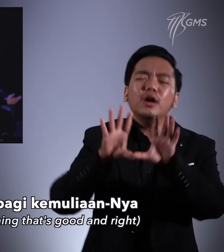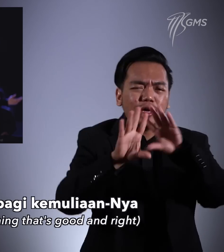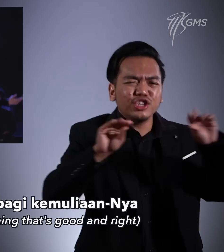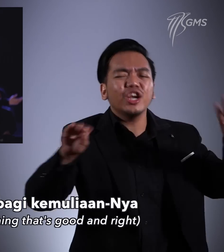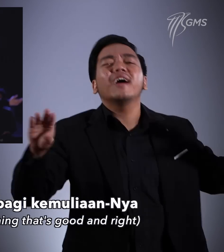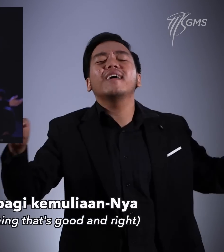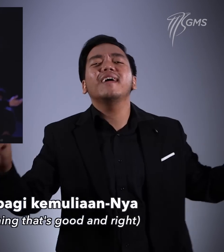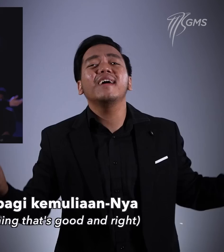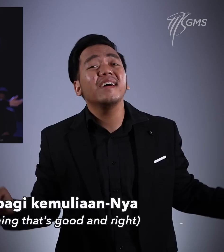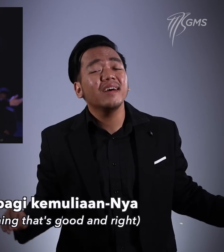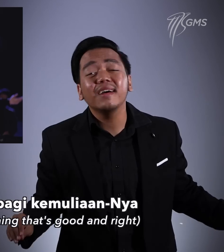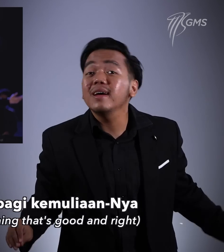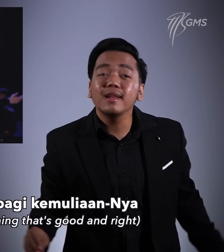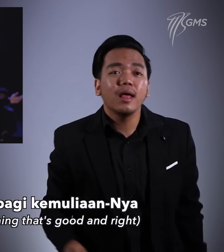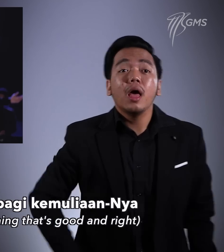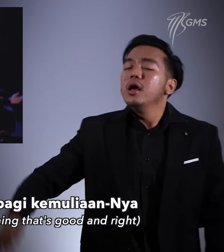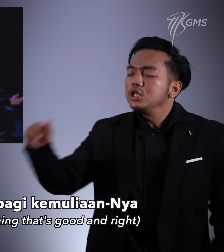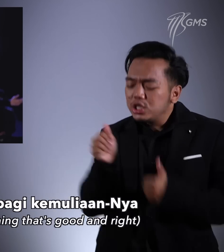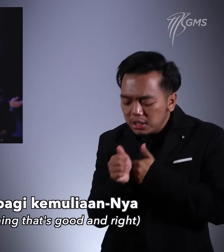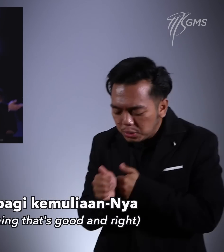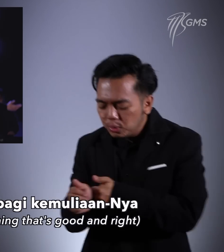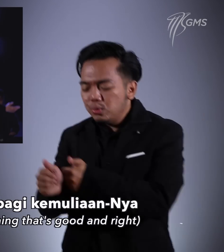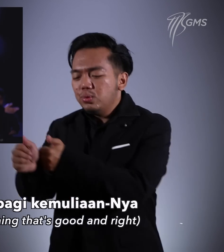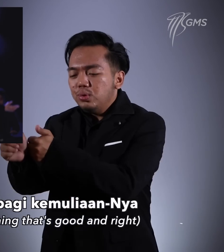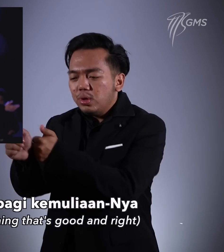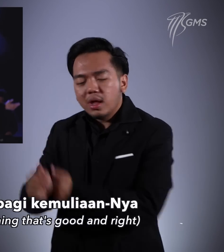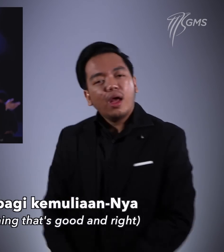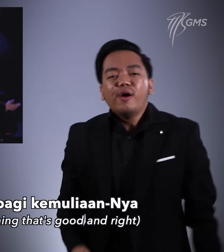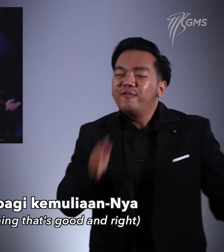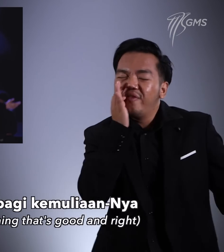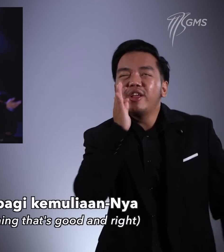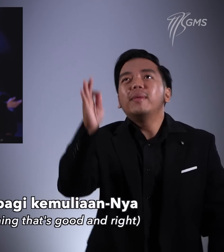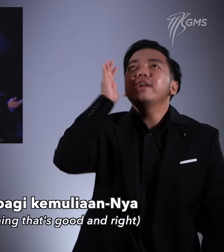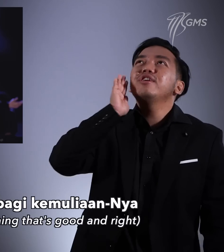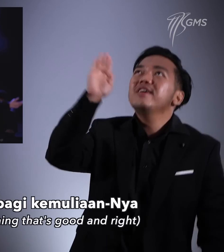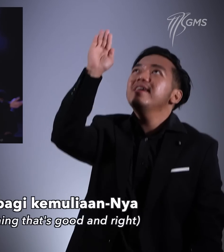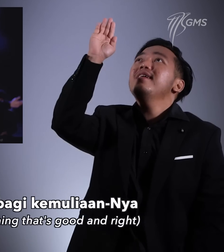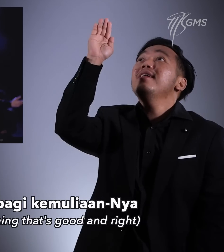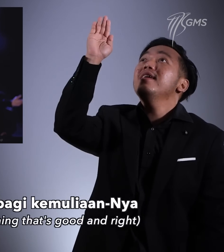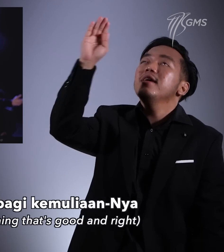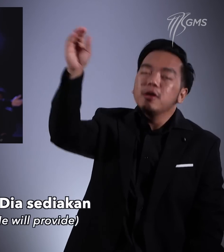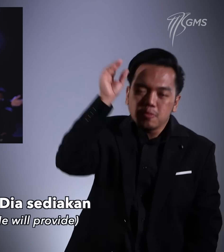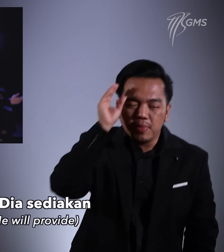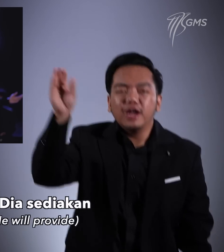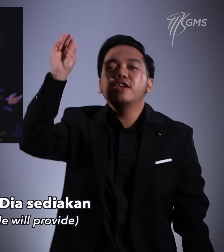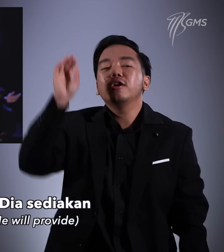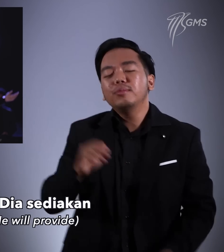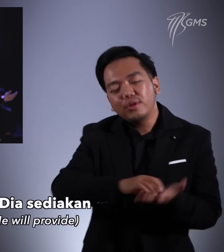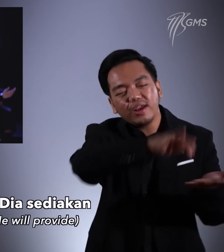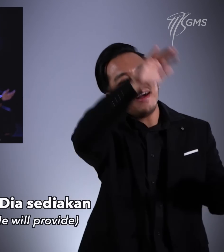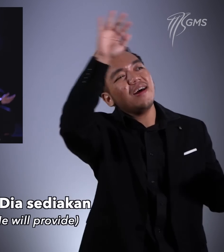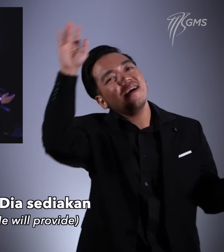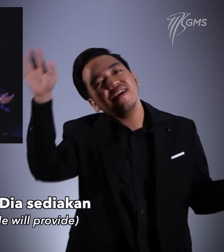Dia kerjakan di hidupmu seturut firman-Nya.